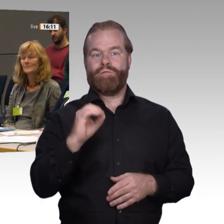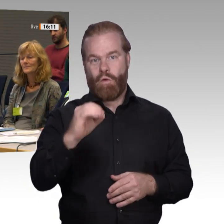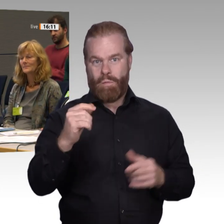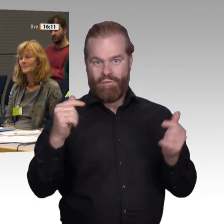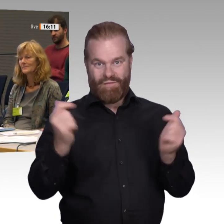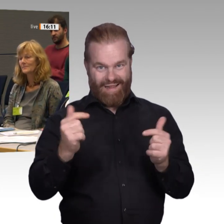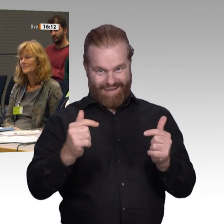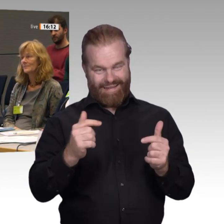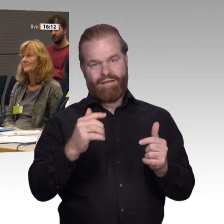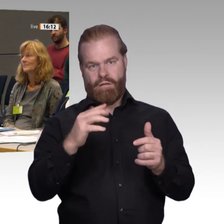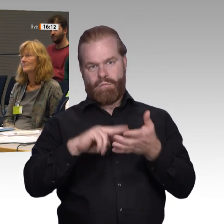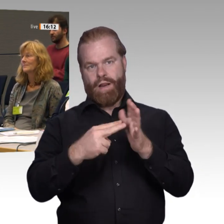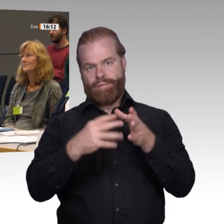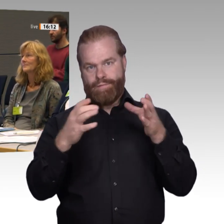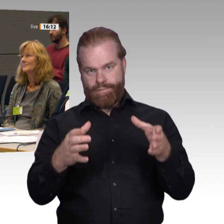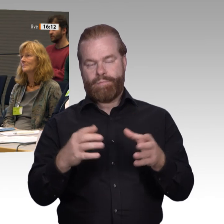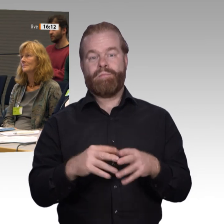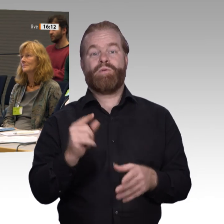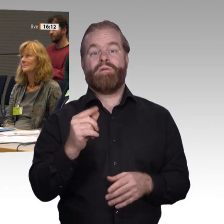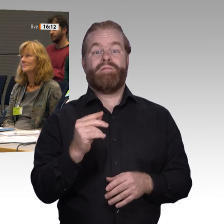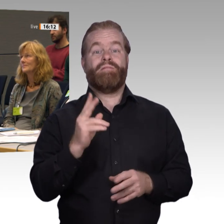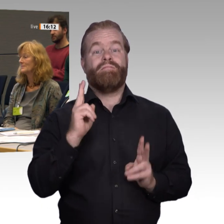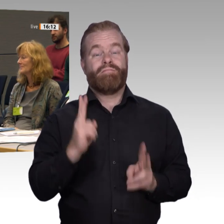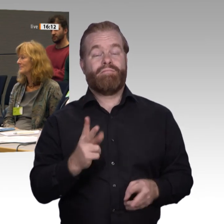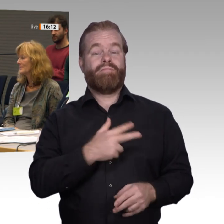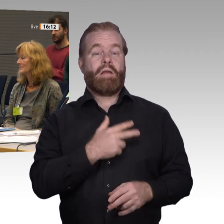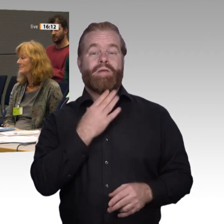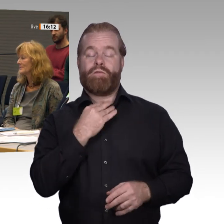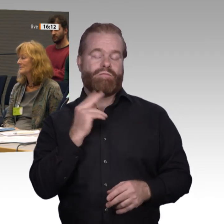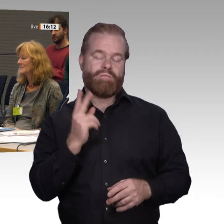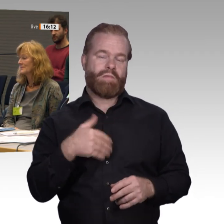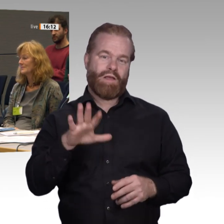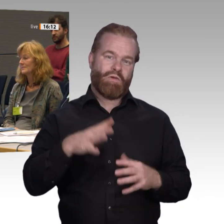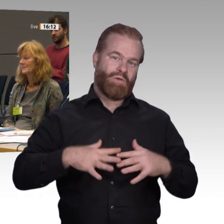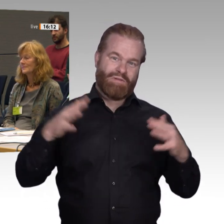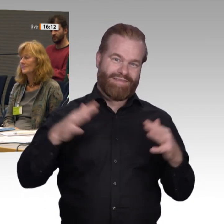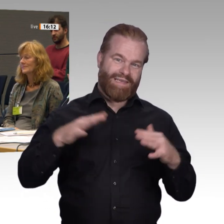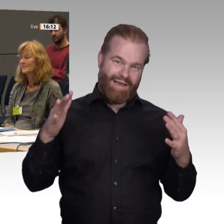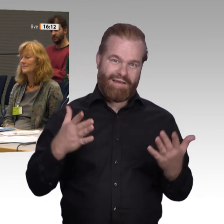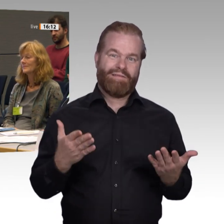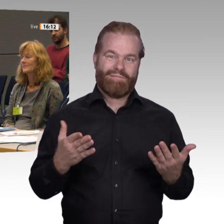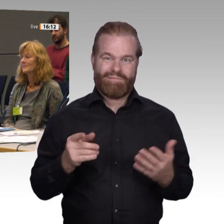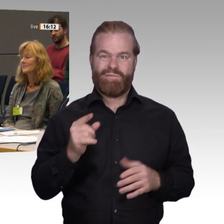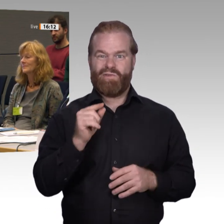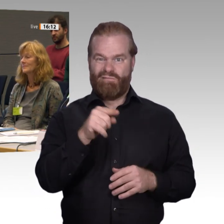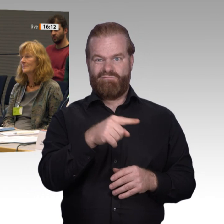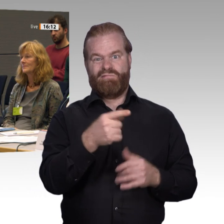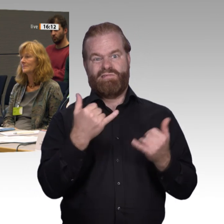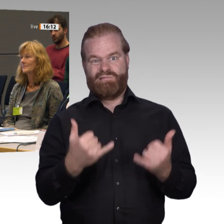Euro weniger und müssen von diesem Regelbedarfsstufe 2, die sonst für Partner vorgesehen sind, auch natürlich